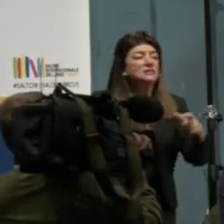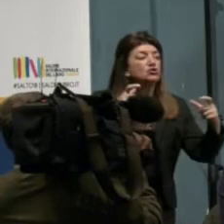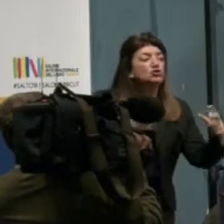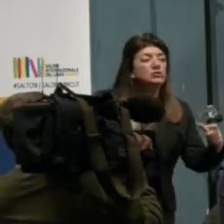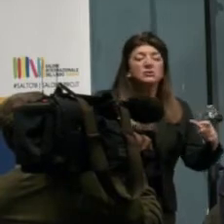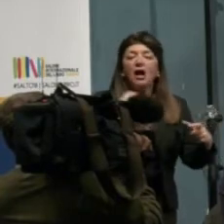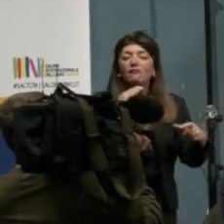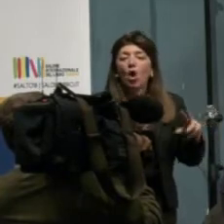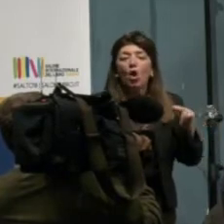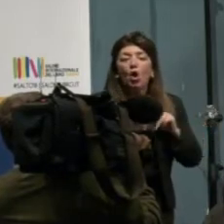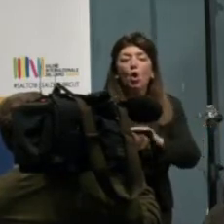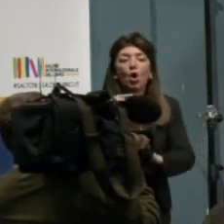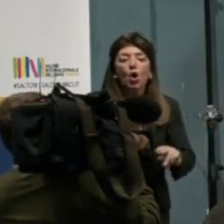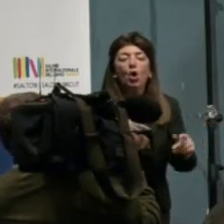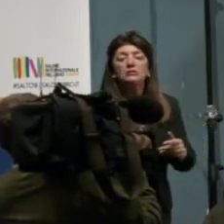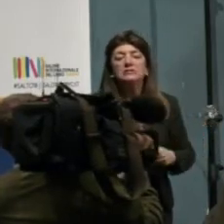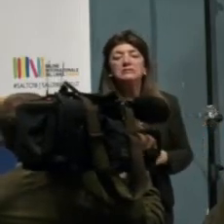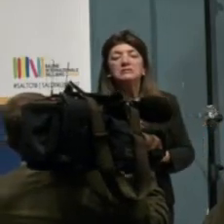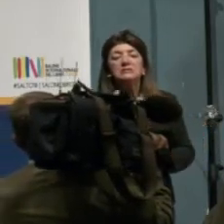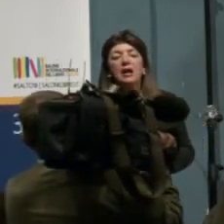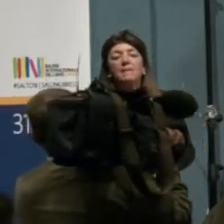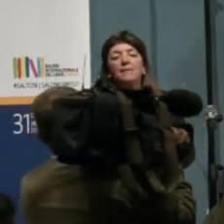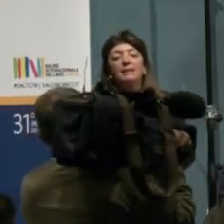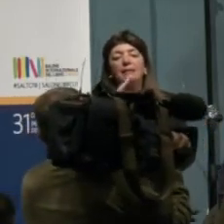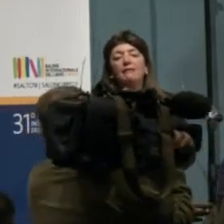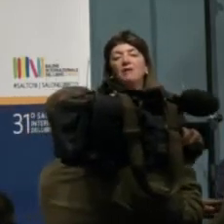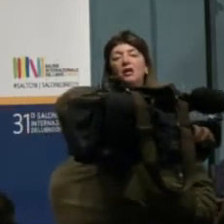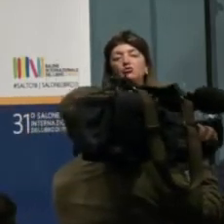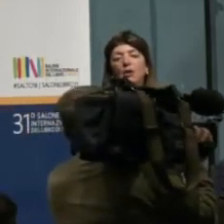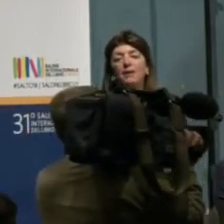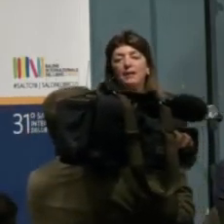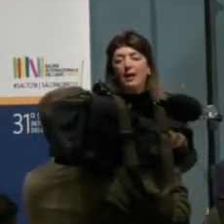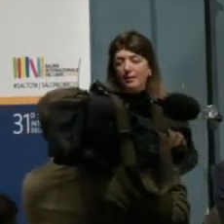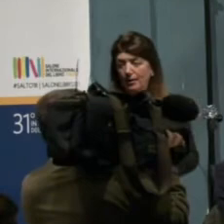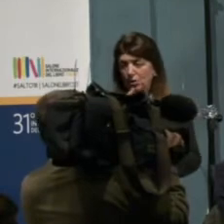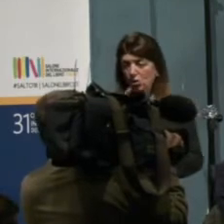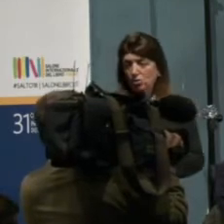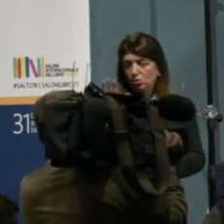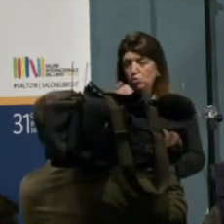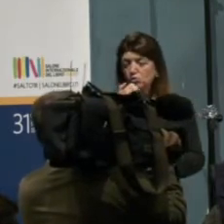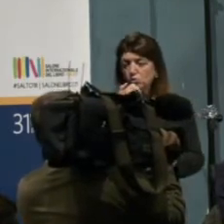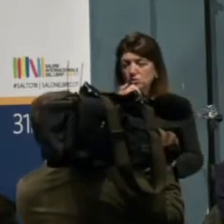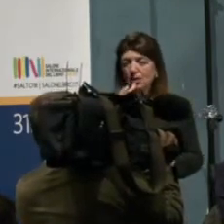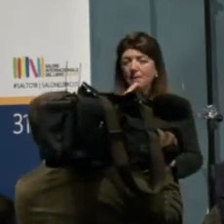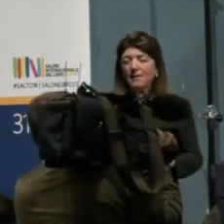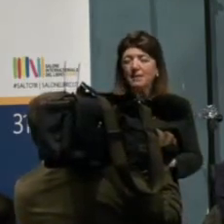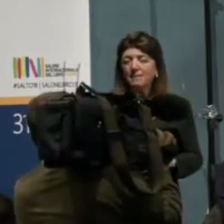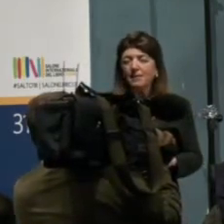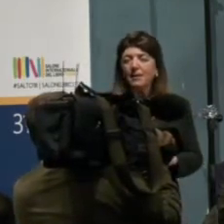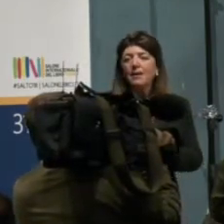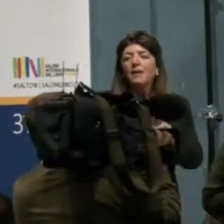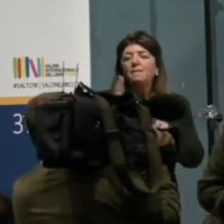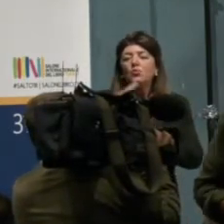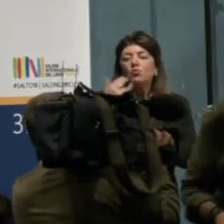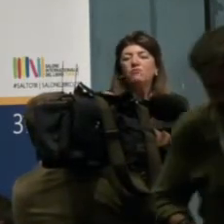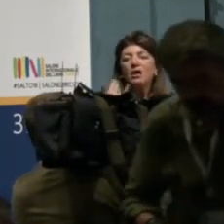paese merito è sì ma per te è facile parlare e le loro detto guarda per me era molto facile parlare di pedagogia perché era il mio